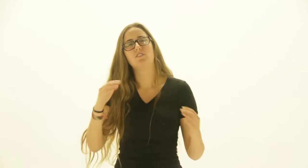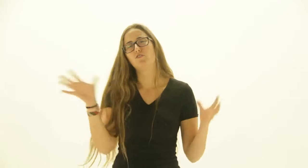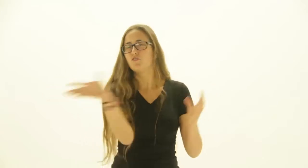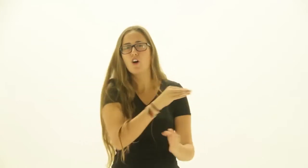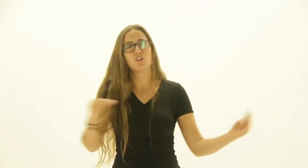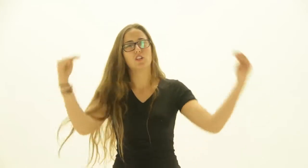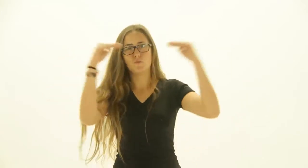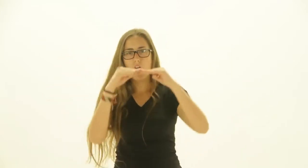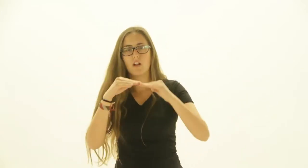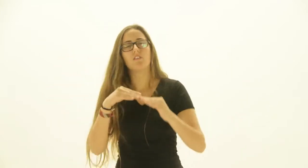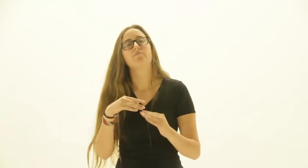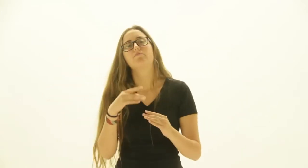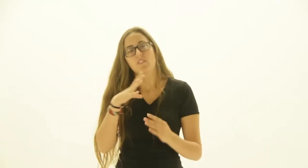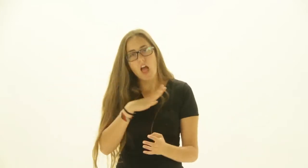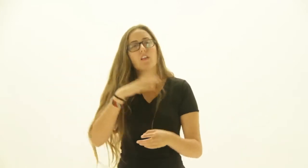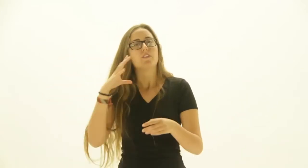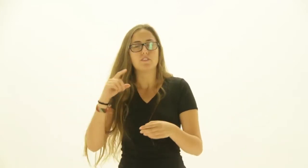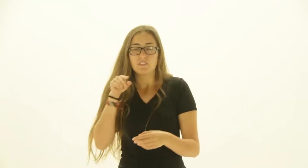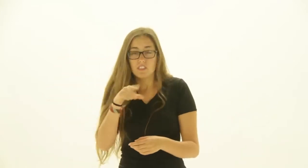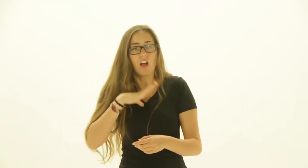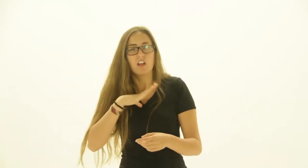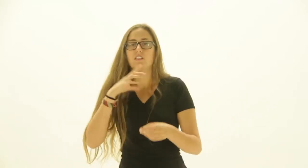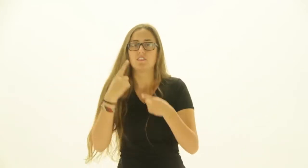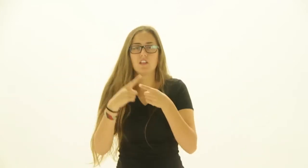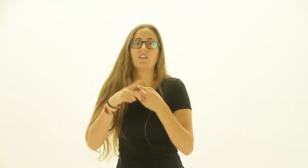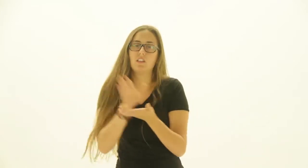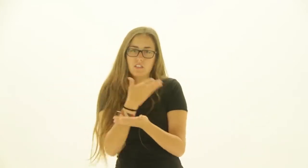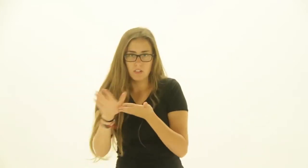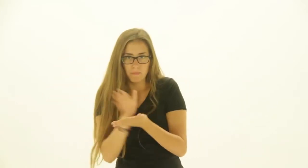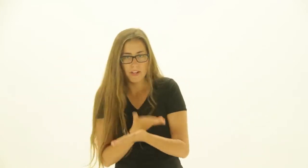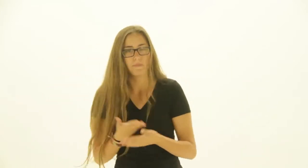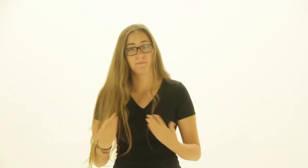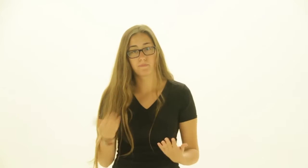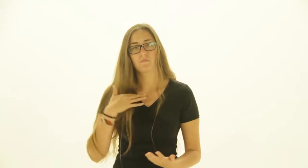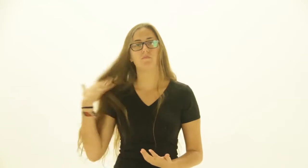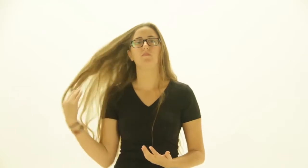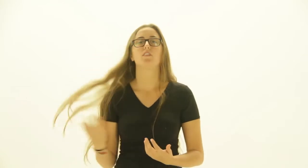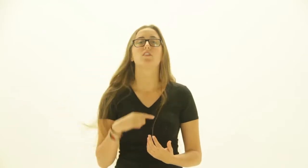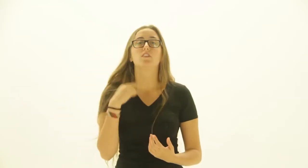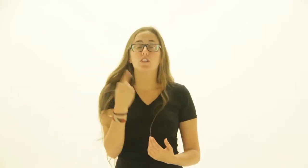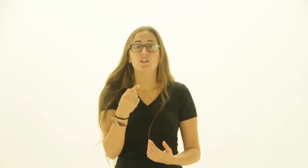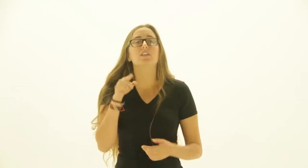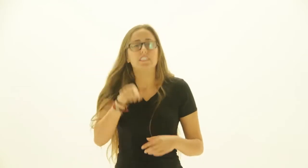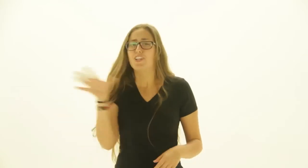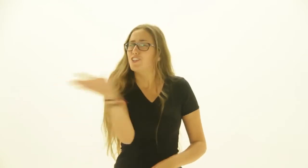Quieren que todos seamos iguales y existe discriminación en el mundo. Entonces,